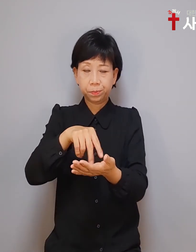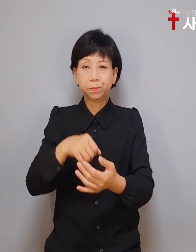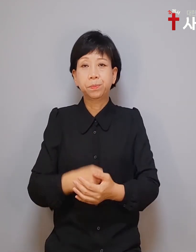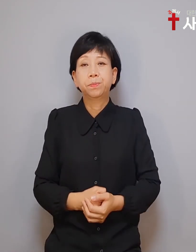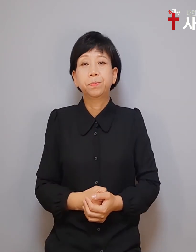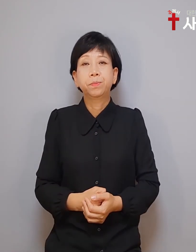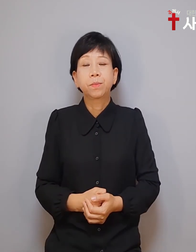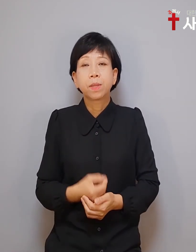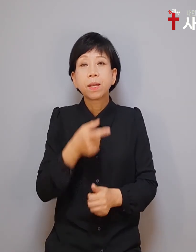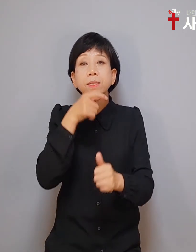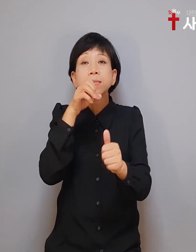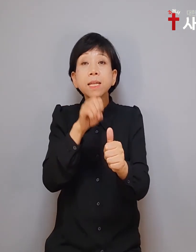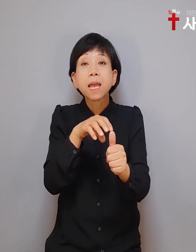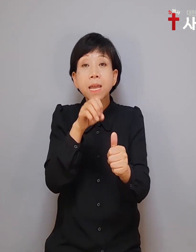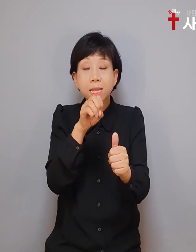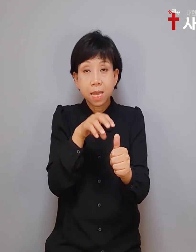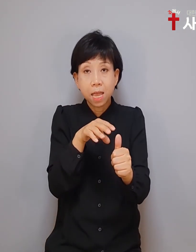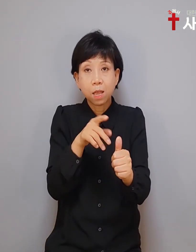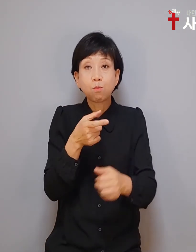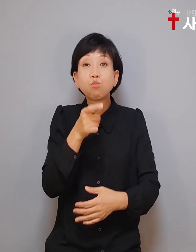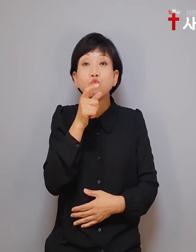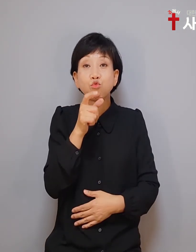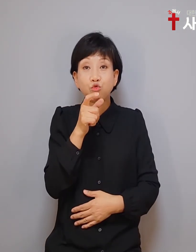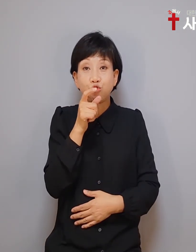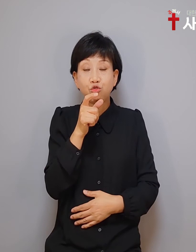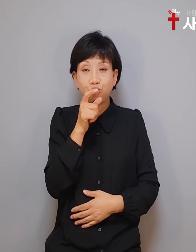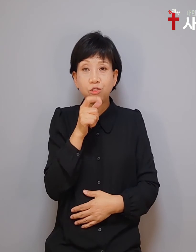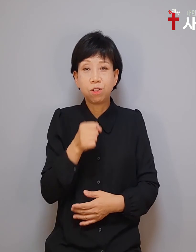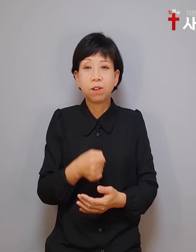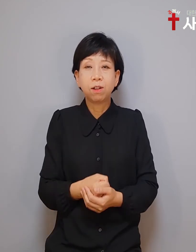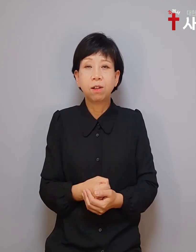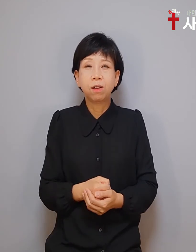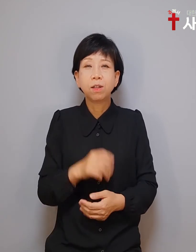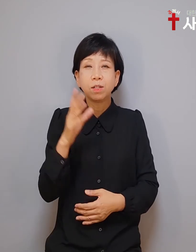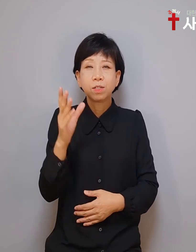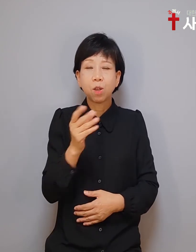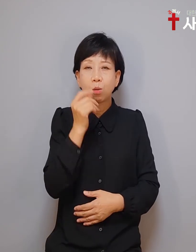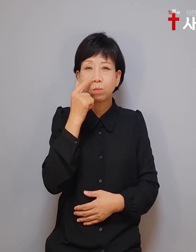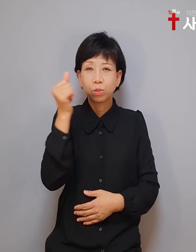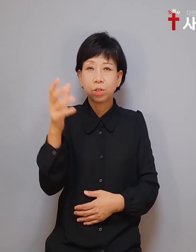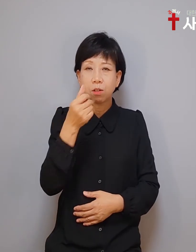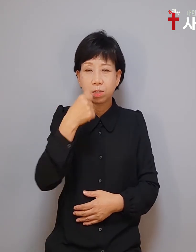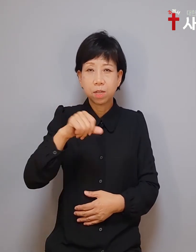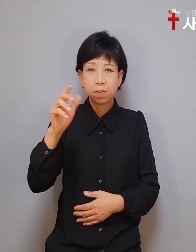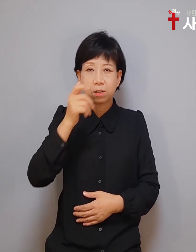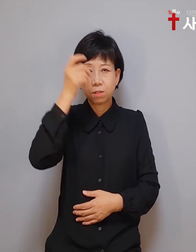세례가 이제 물세례죠. 이제 목사가 성부, 성자, 성령의 이름으로